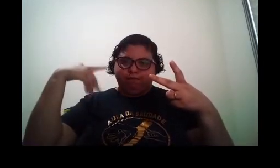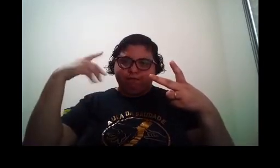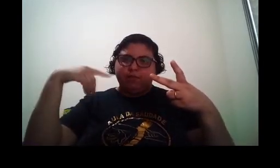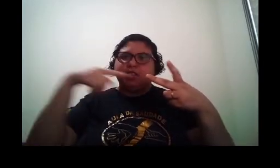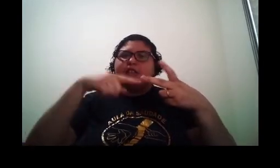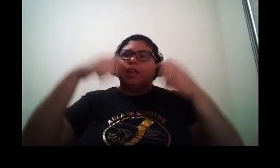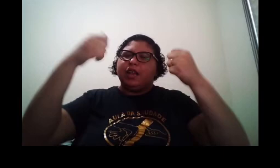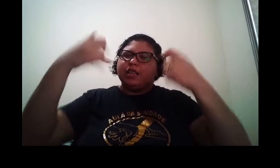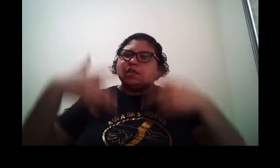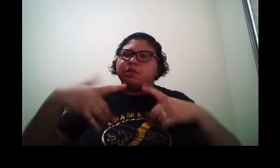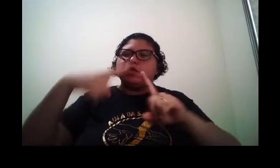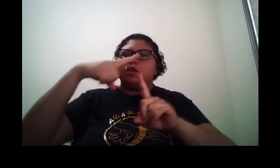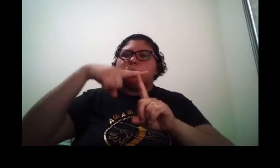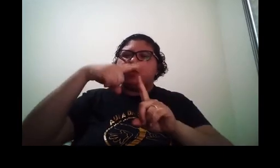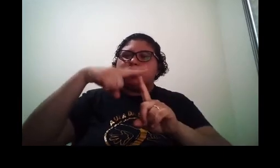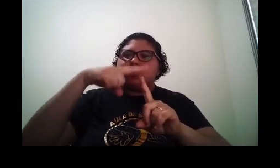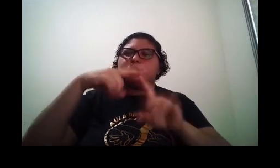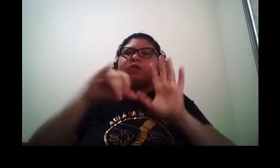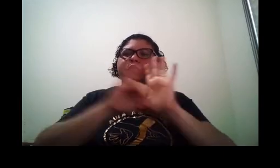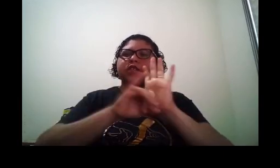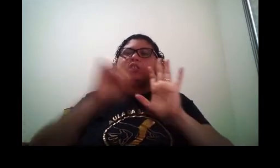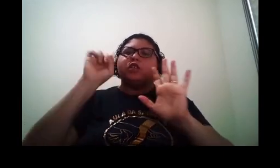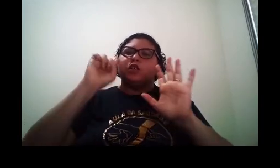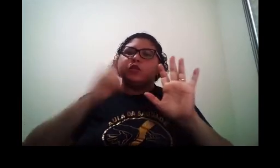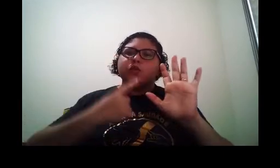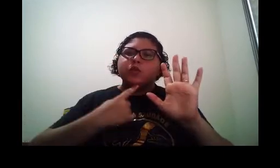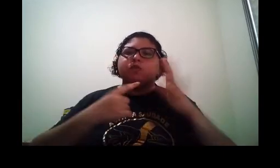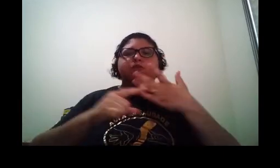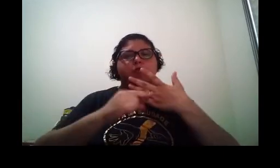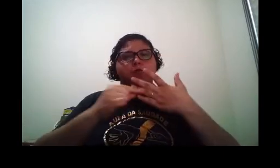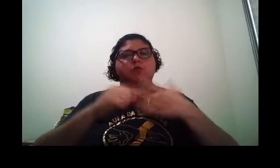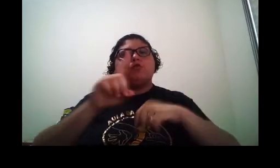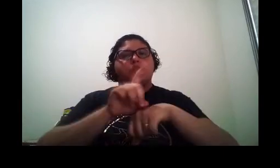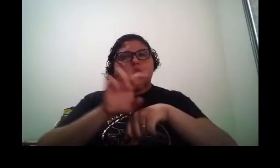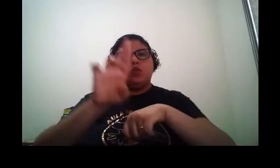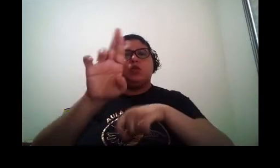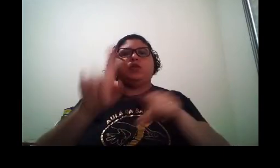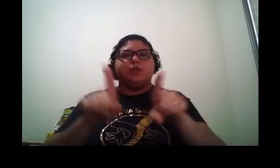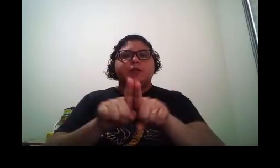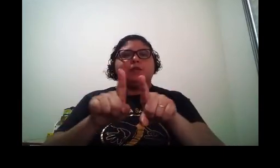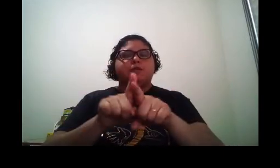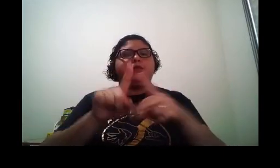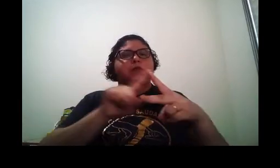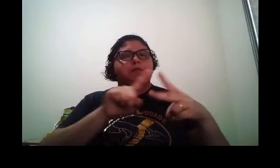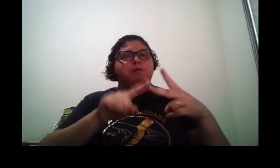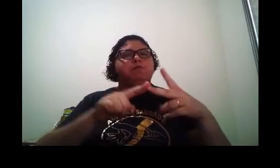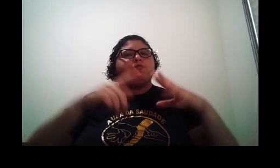A Karen, ela fala sobre a cultura surda e a Gladys, ela fala sobre esses tipos de identidade, né? São